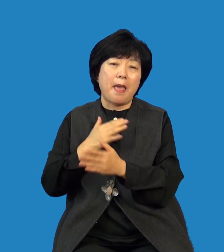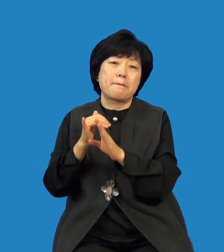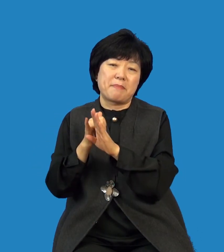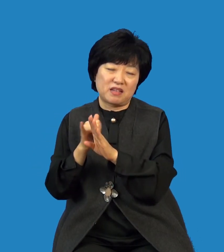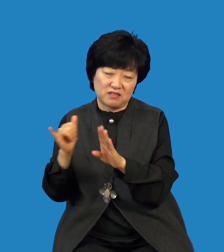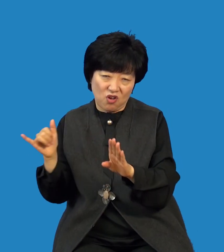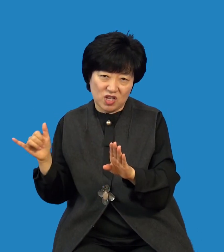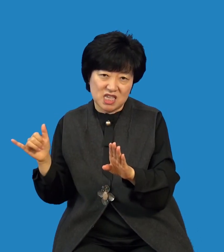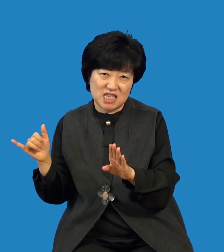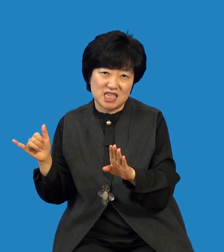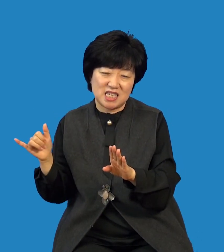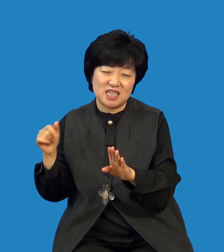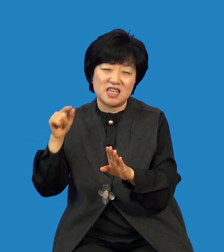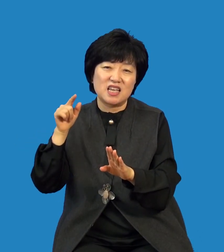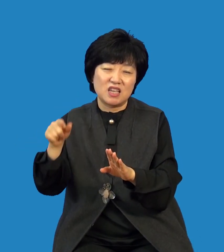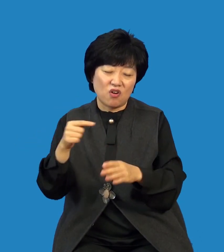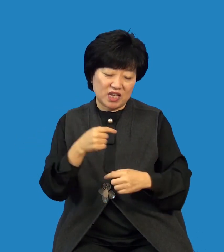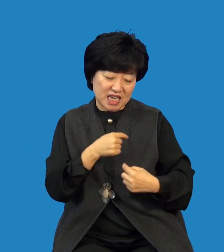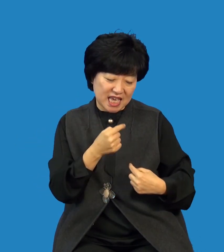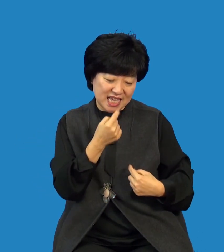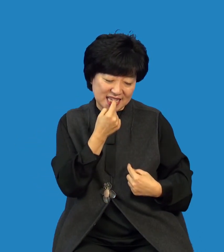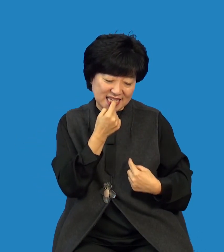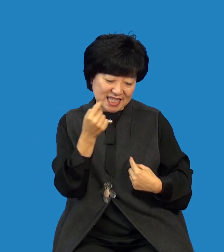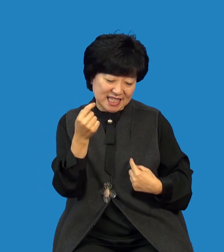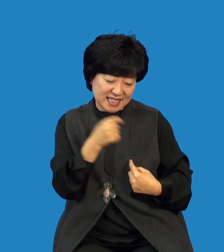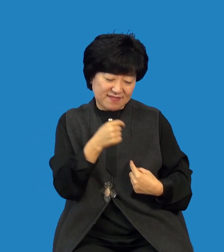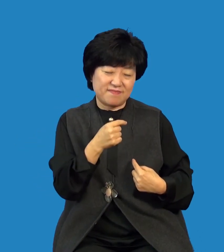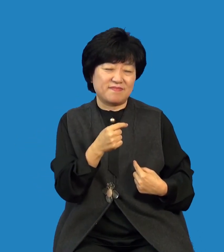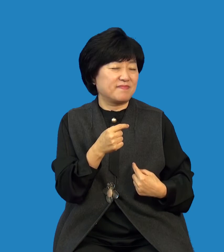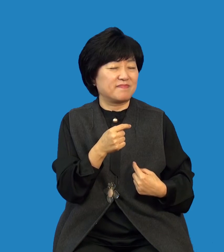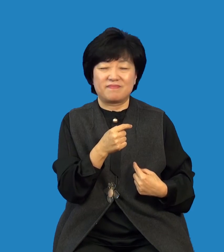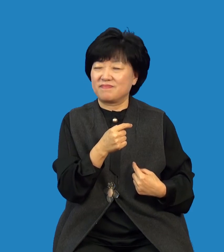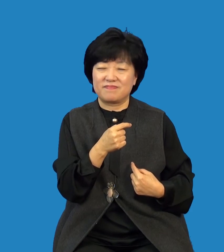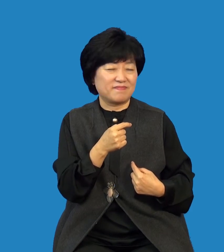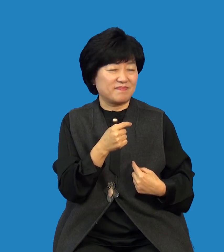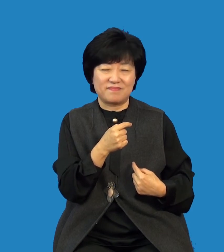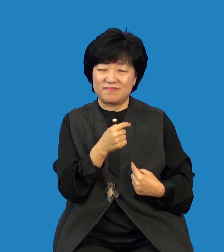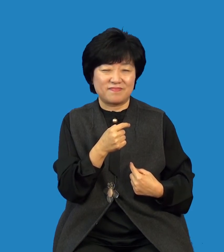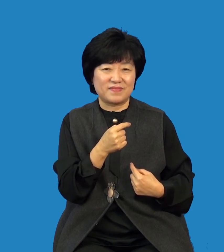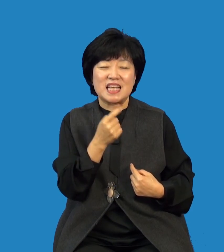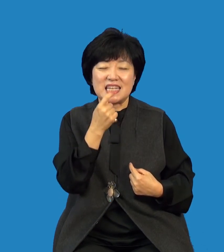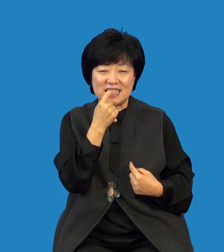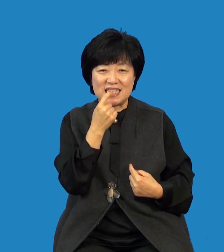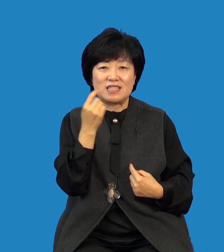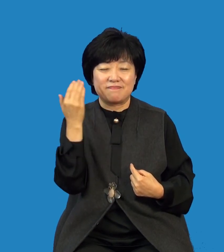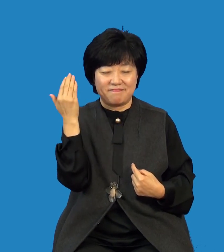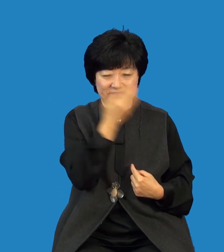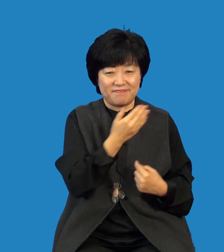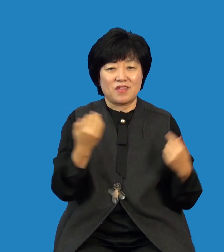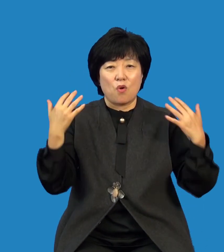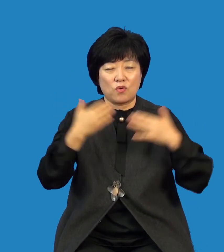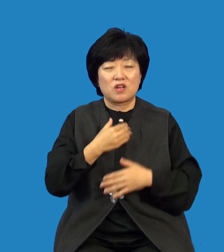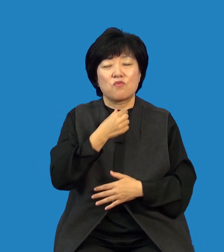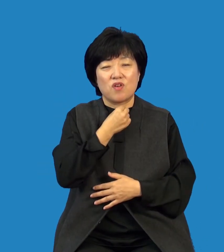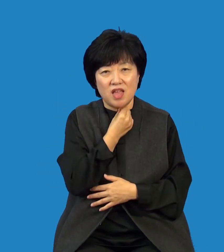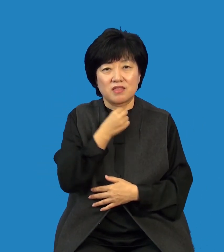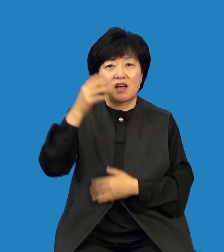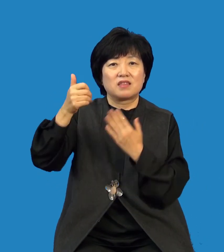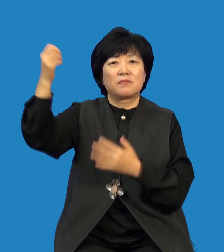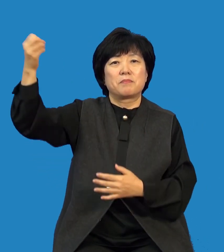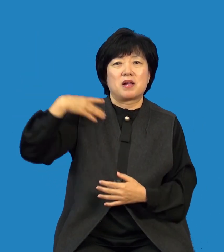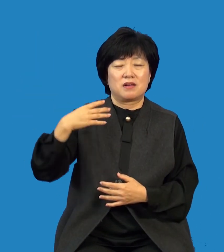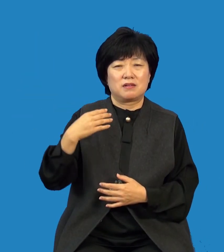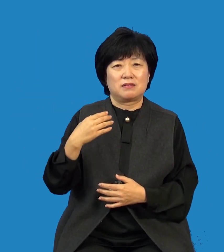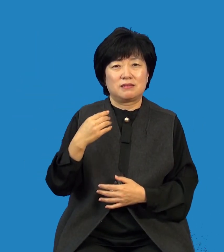그런 콰이어 타임을 하지 말았어야 되는 건데 여러분 이 성경은 위험한 책입니다. 이거 함부로 읽으시면 안 돼요. 정말이에요. 이거